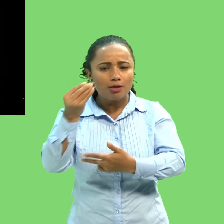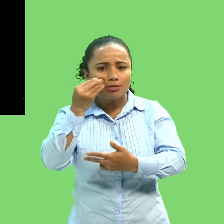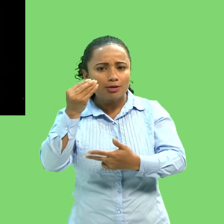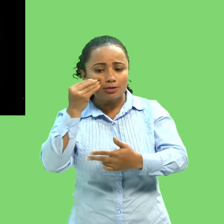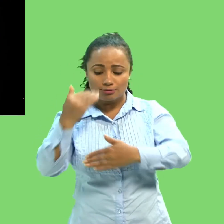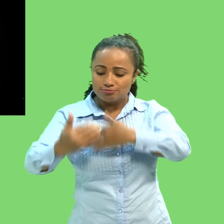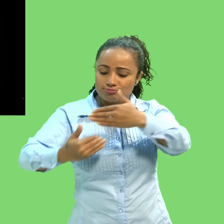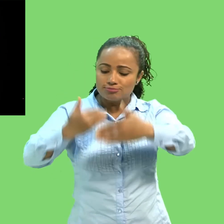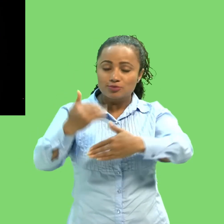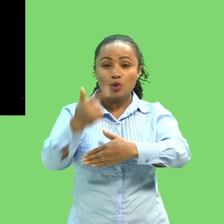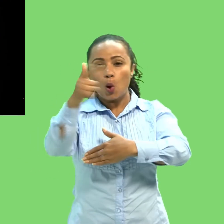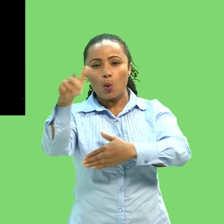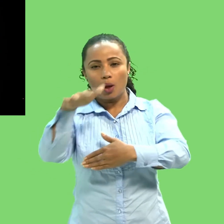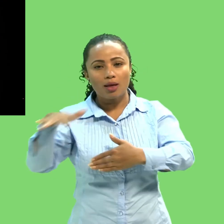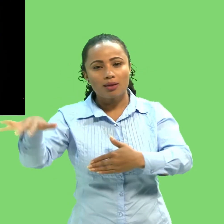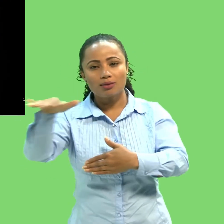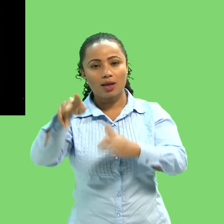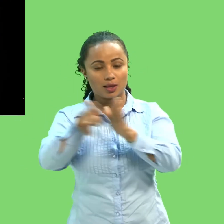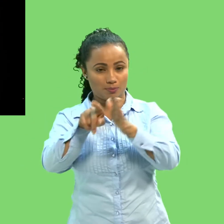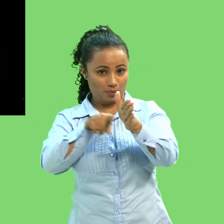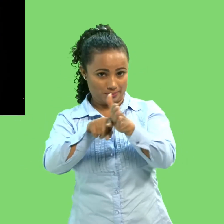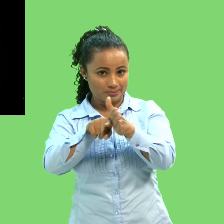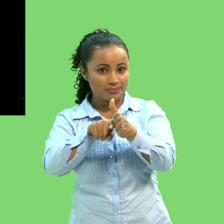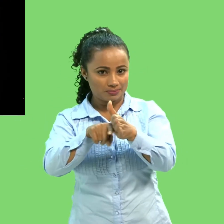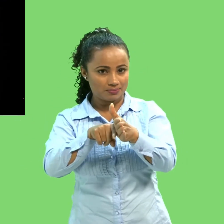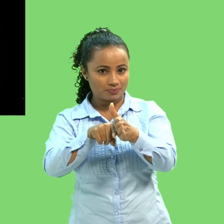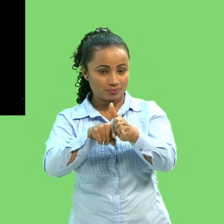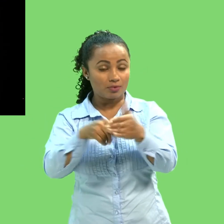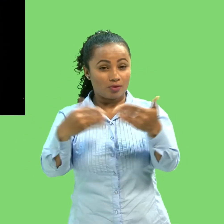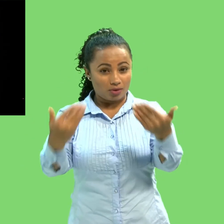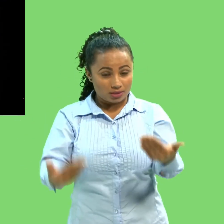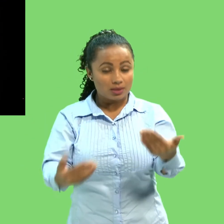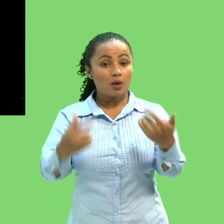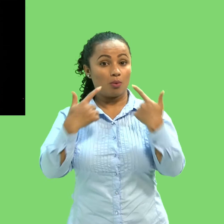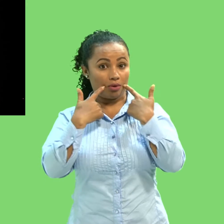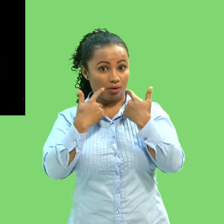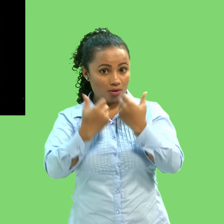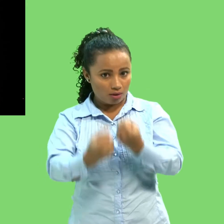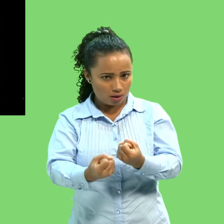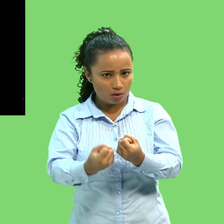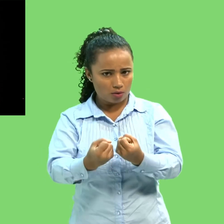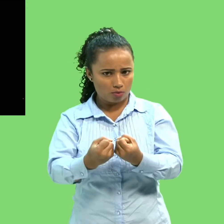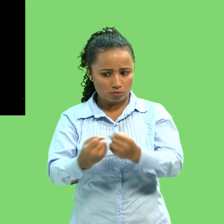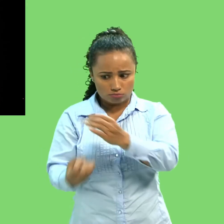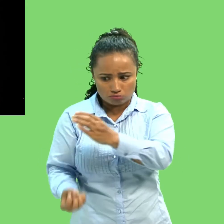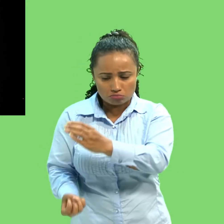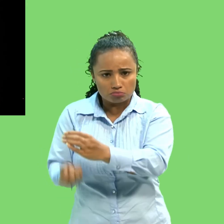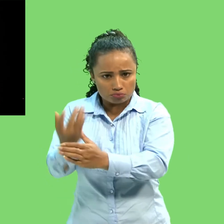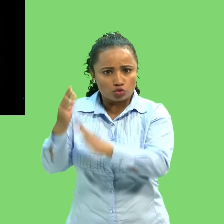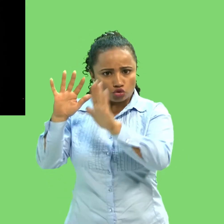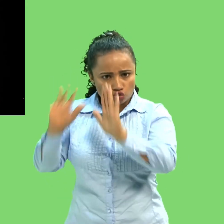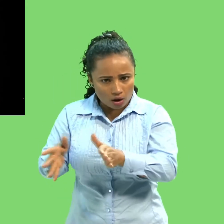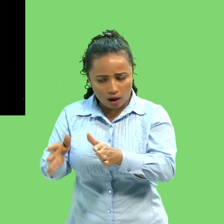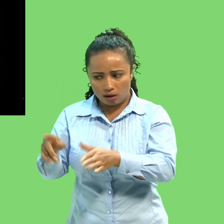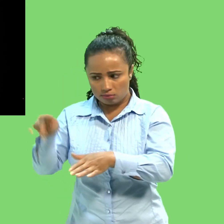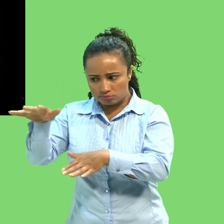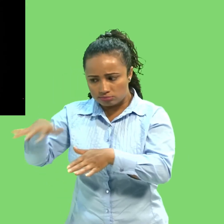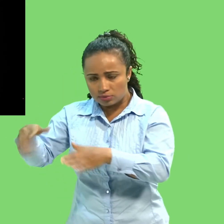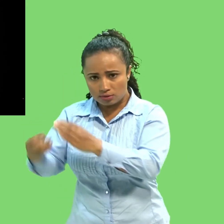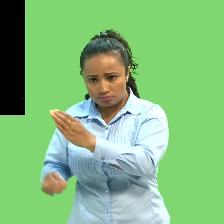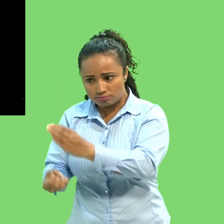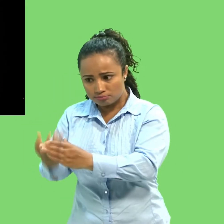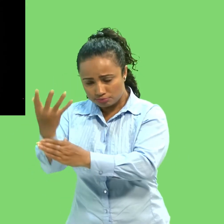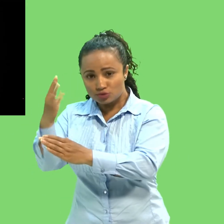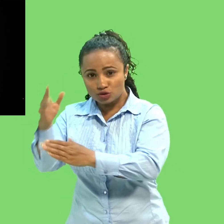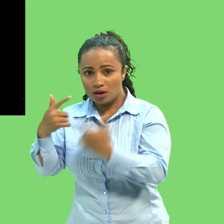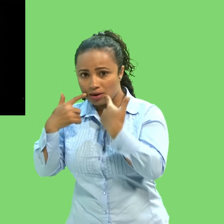de paradigmas, ou seja, de modelos mesmo ligados à teoria, certo? Para desenvolver outras áreas da pesquisa. Então, assim, percebe